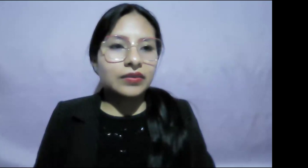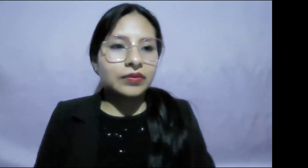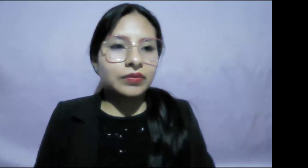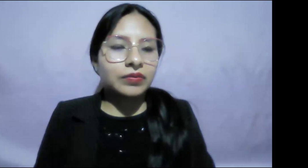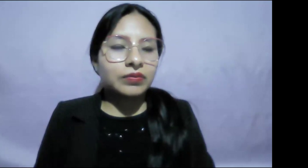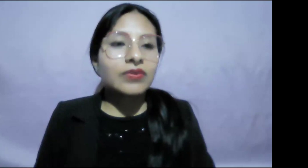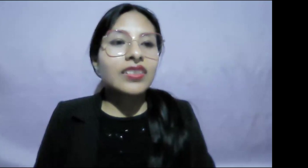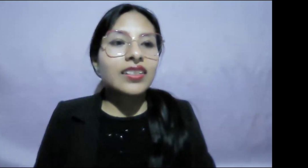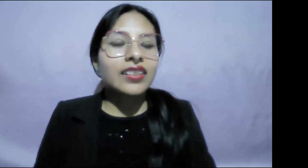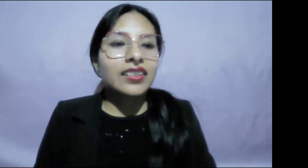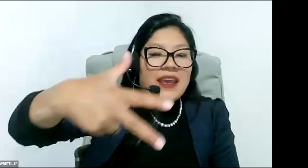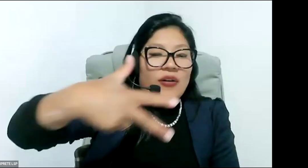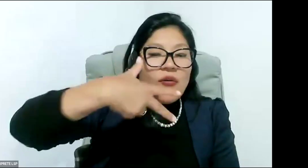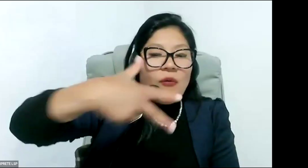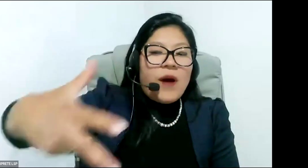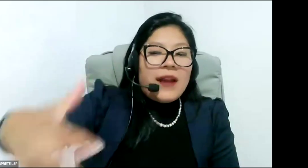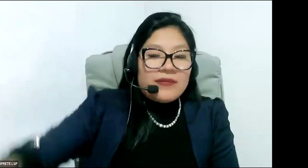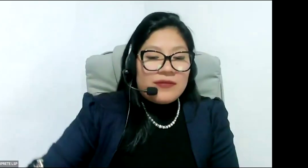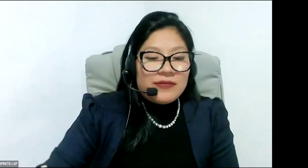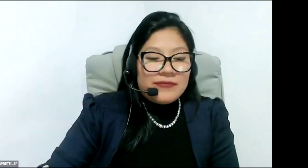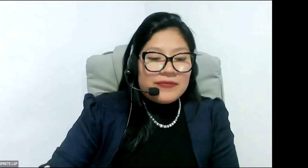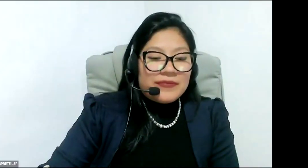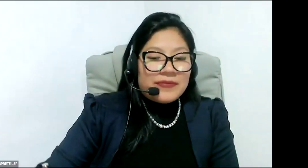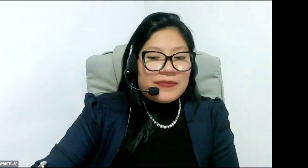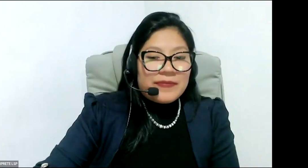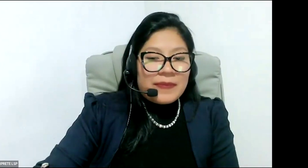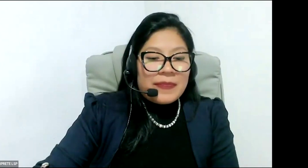tres acepciones de guanuco